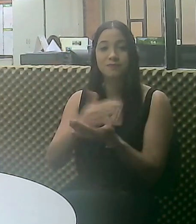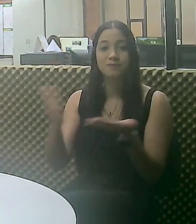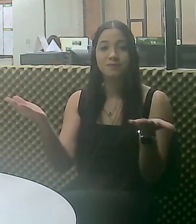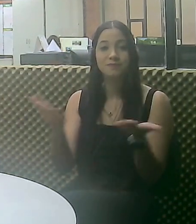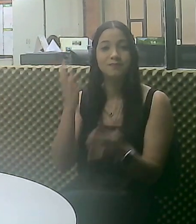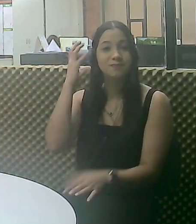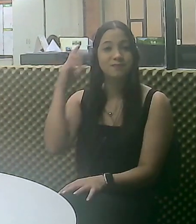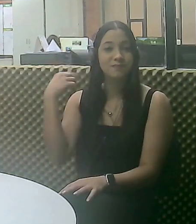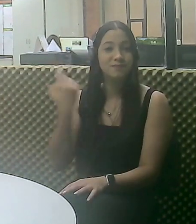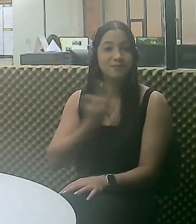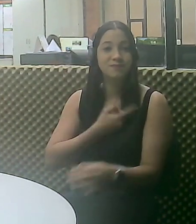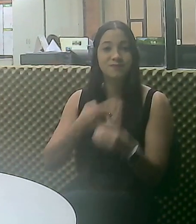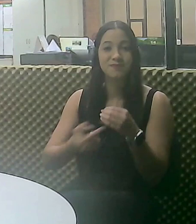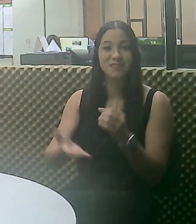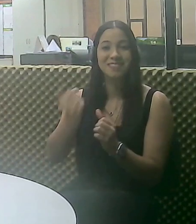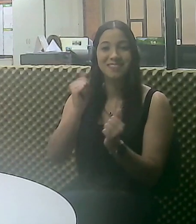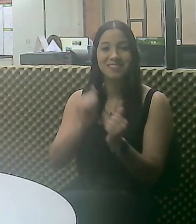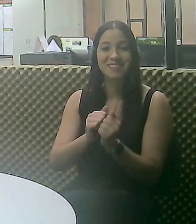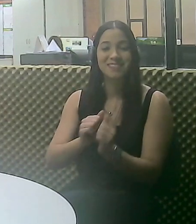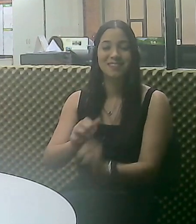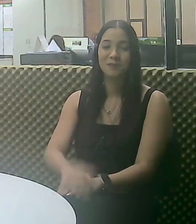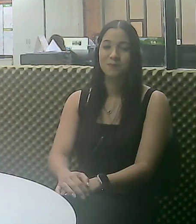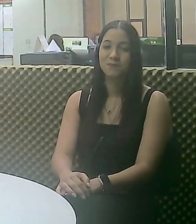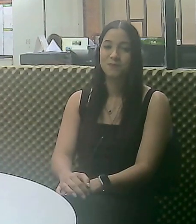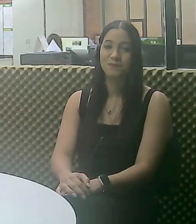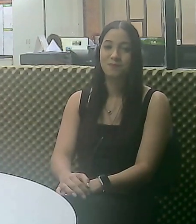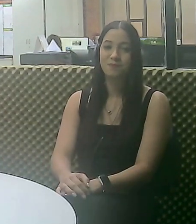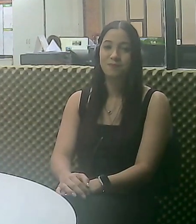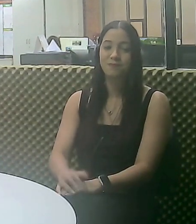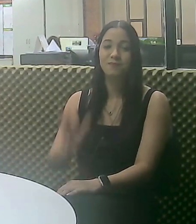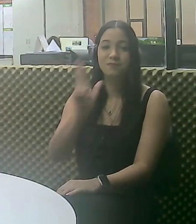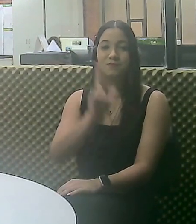na Rádio Nossa Cidade. Vem com a gente!